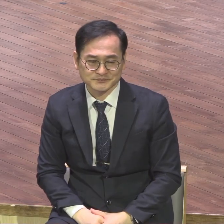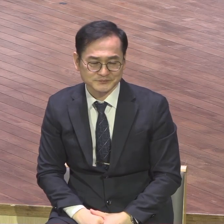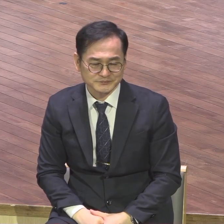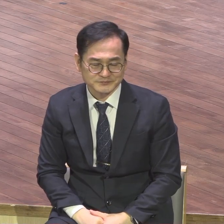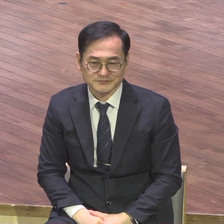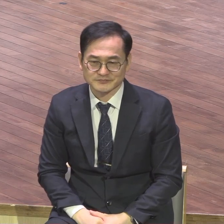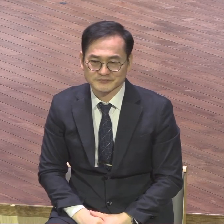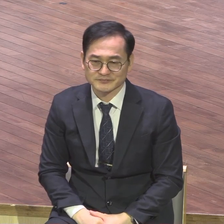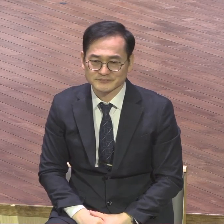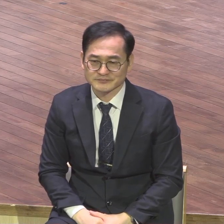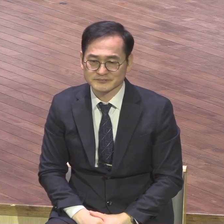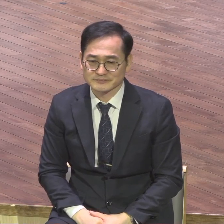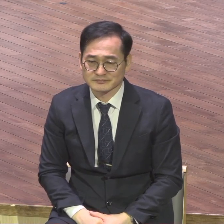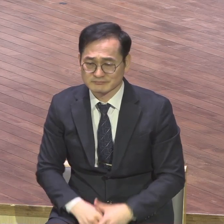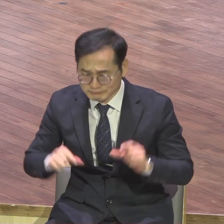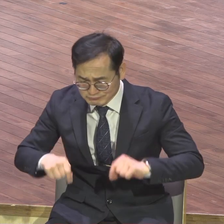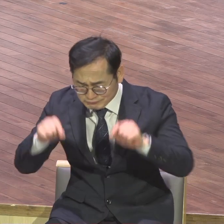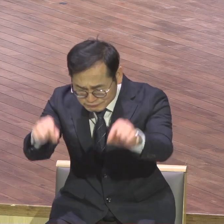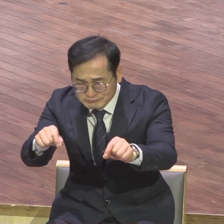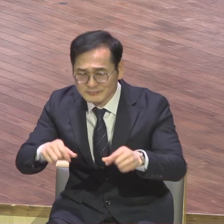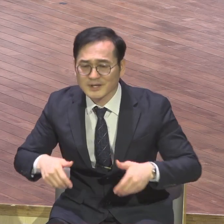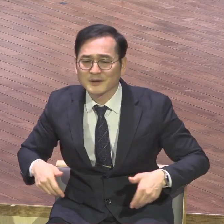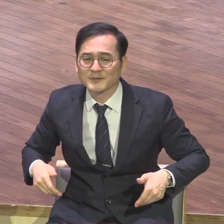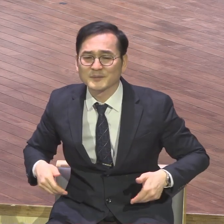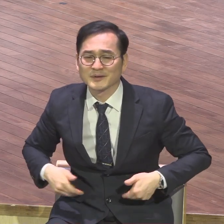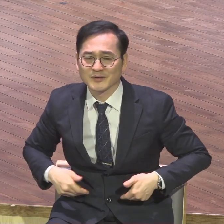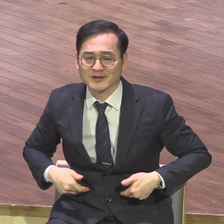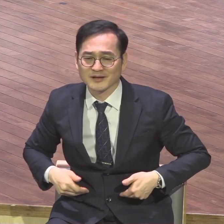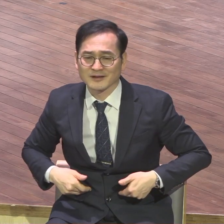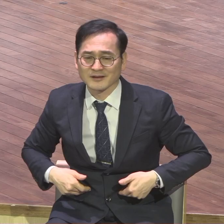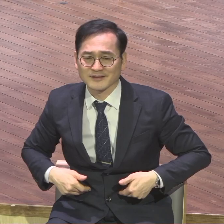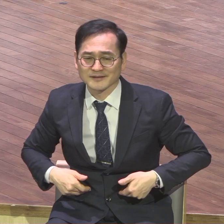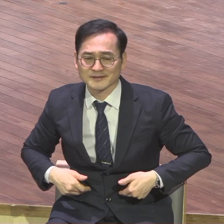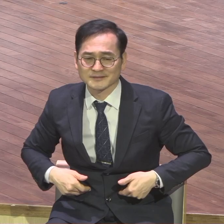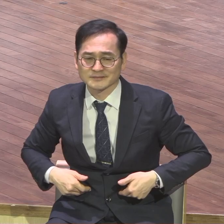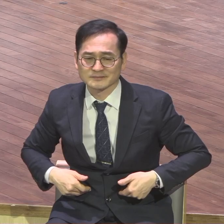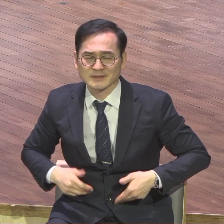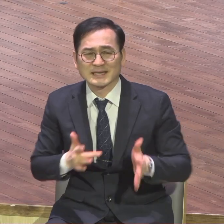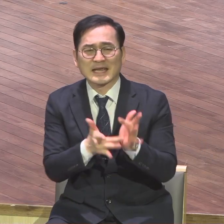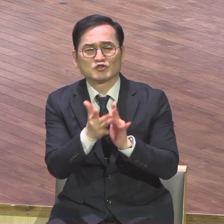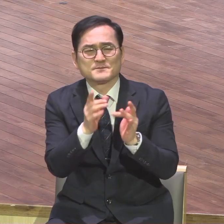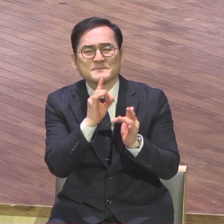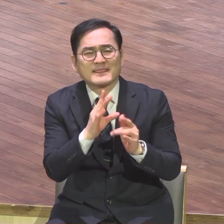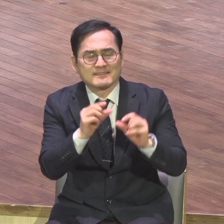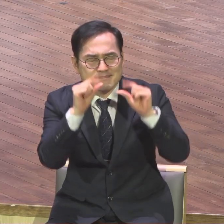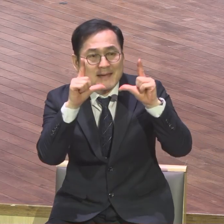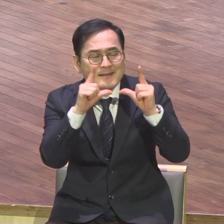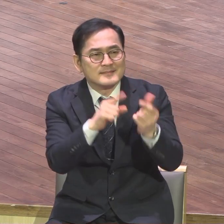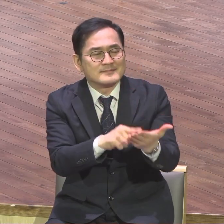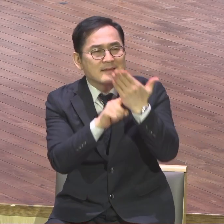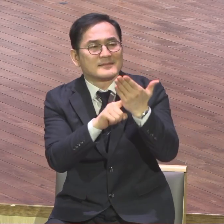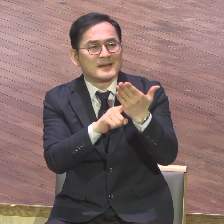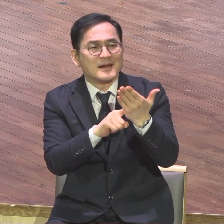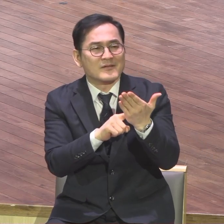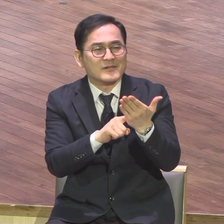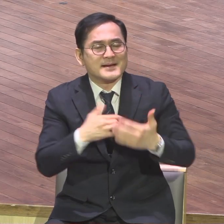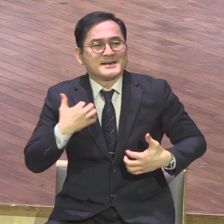요거까지 요거 돼야 돼요. 요거 되도록 기도하시기 바랍니다. 세상 욕심, 염려, 걱정 다